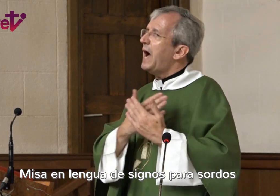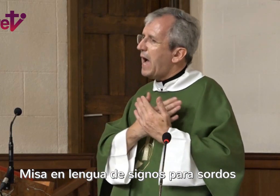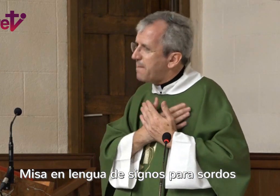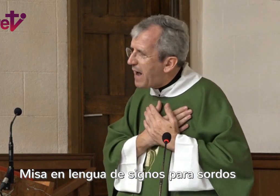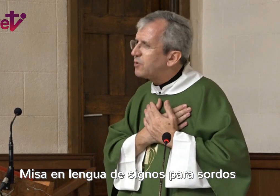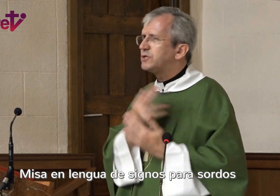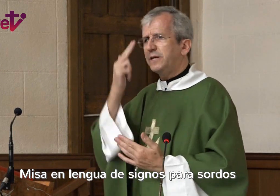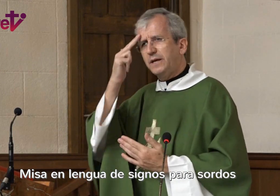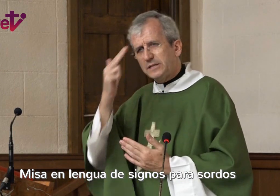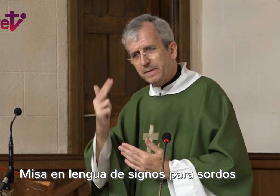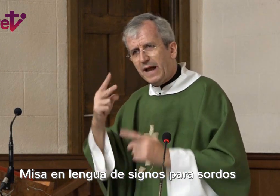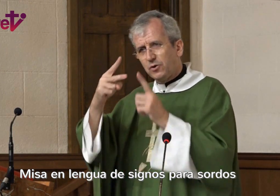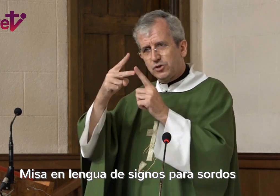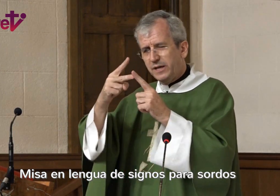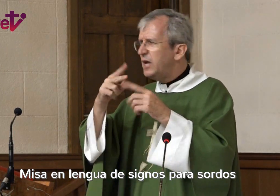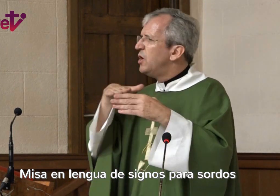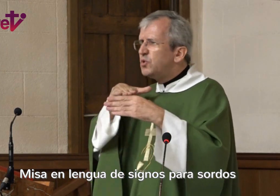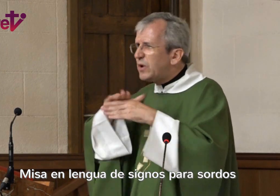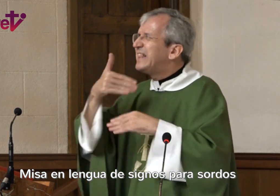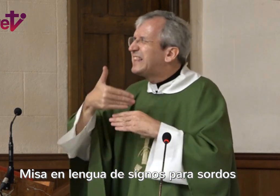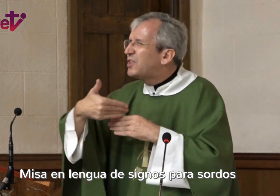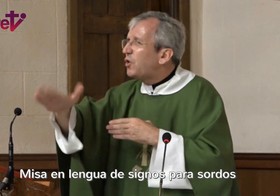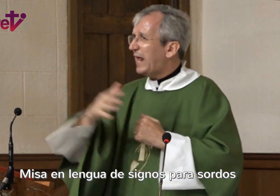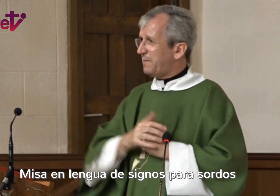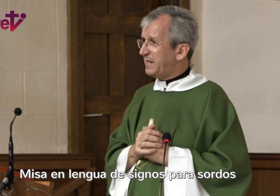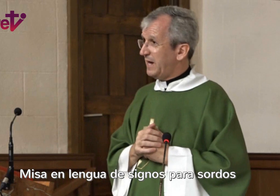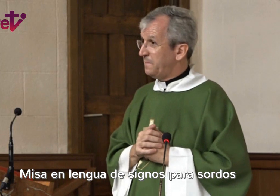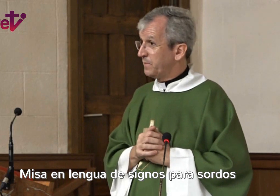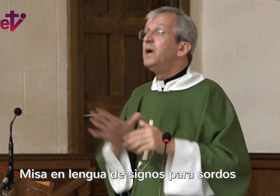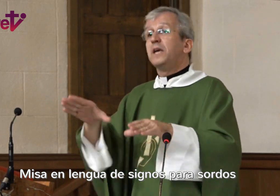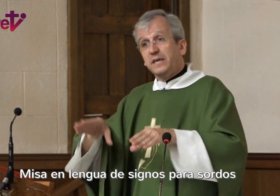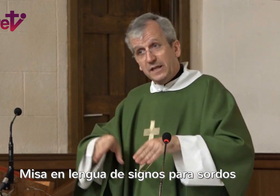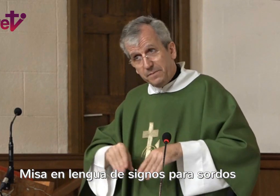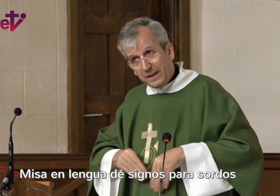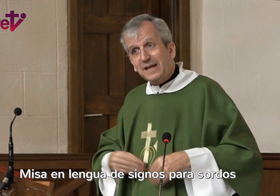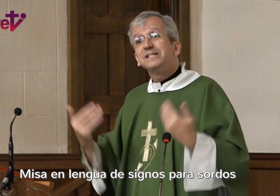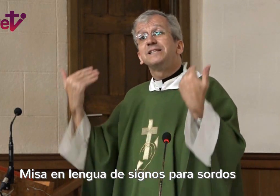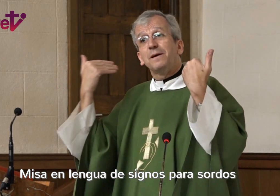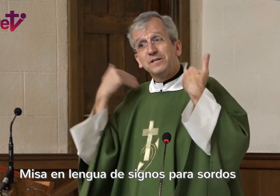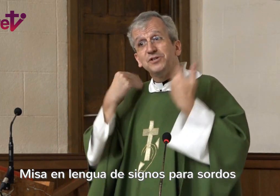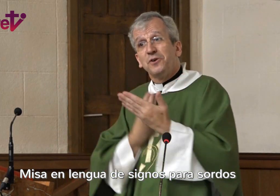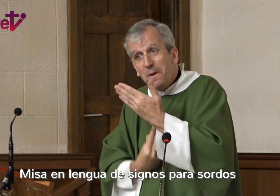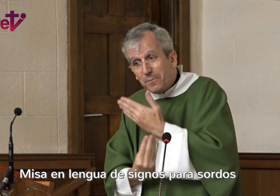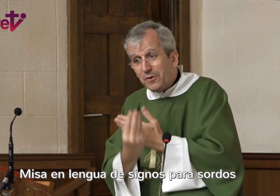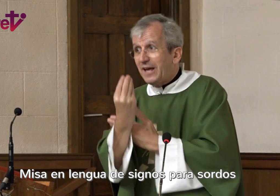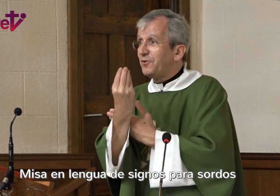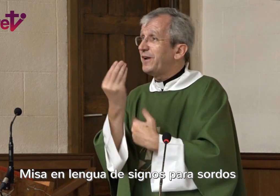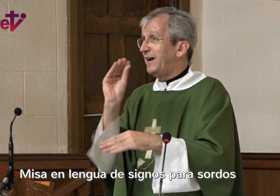amaros y respetaros durante toda la vida y aceptáis la misión proqueadora